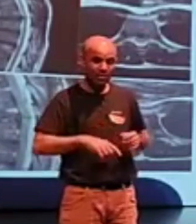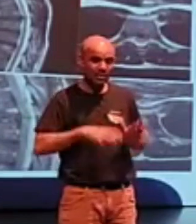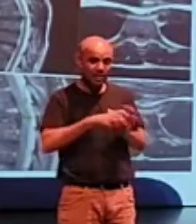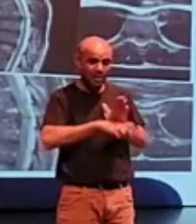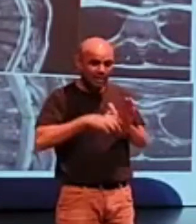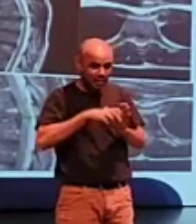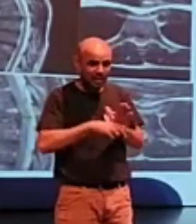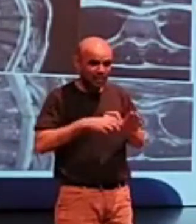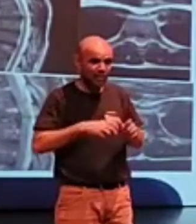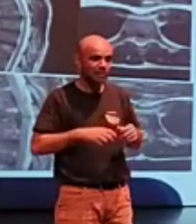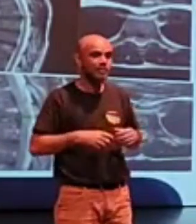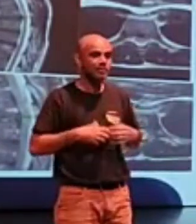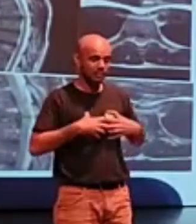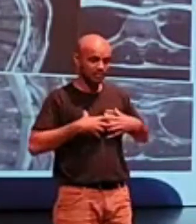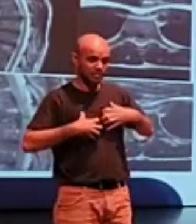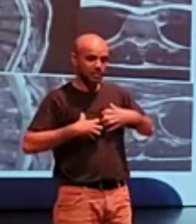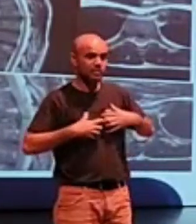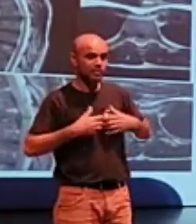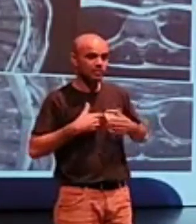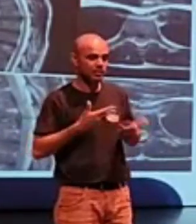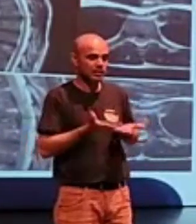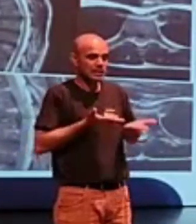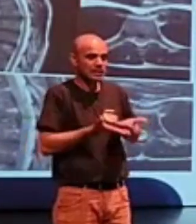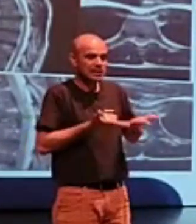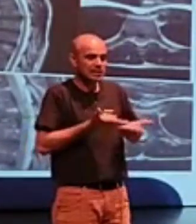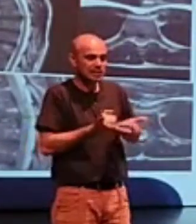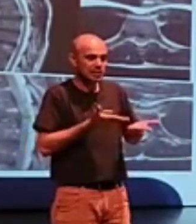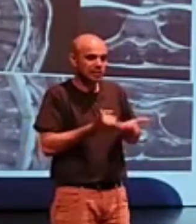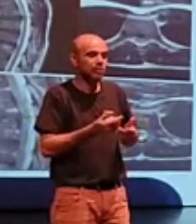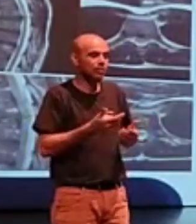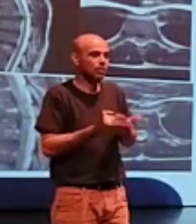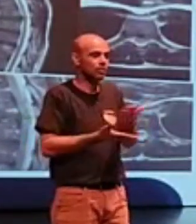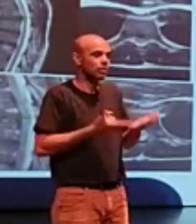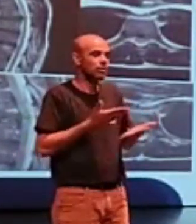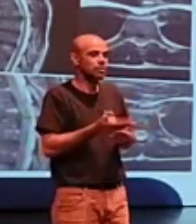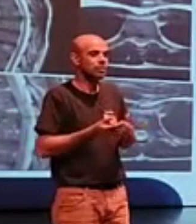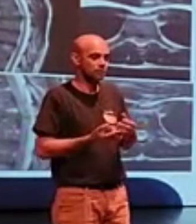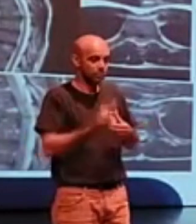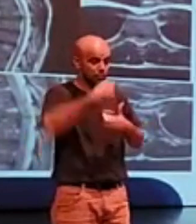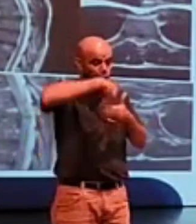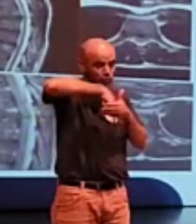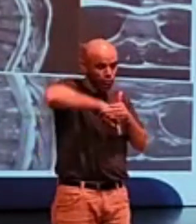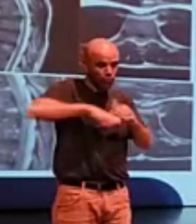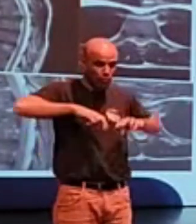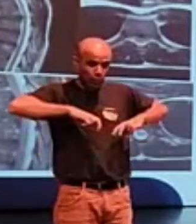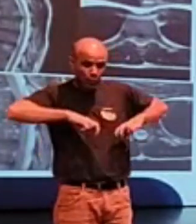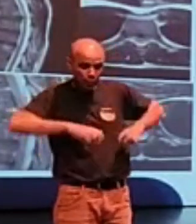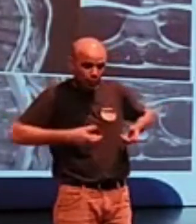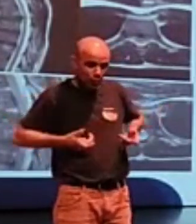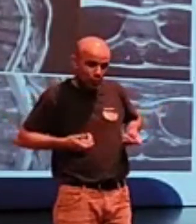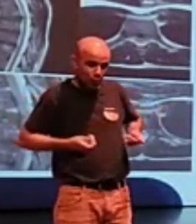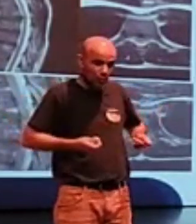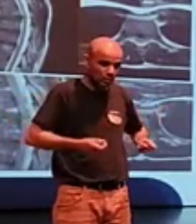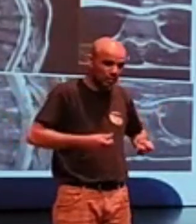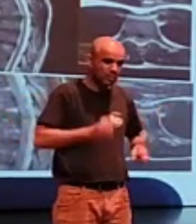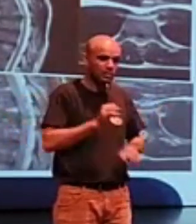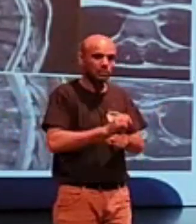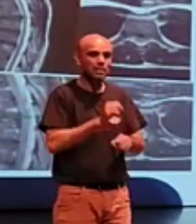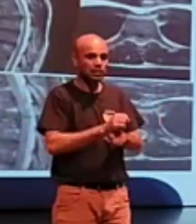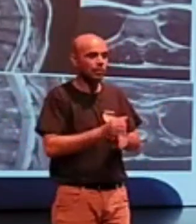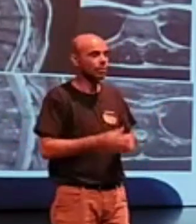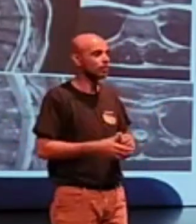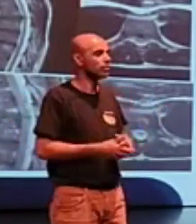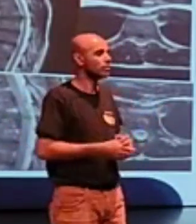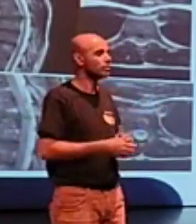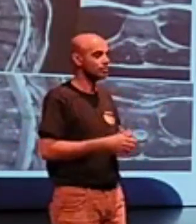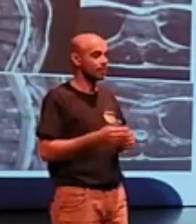uma hérnia torácica que foi possível sim tratar, tá, por endoscopia. Agora vamos parar todos os vídeos.